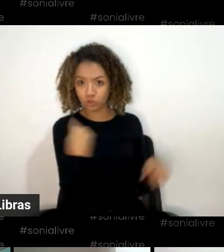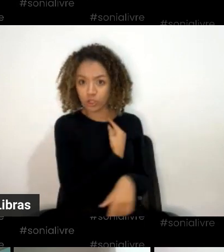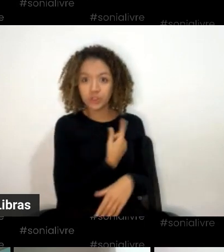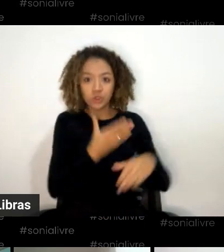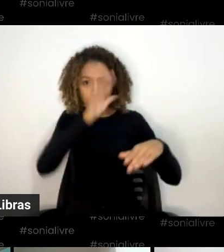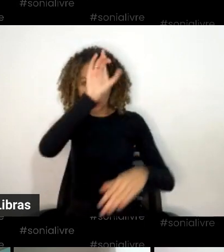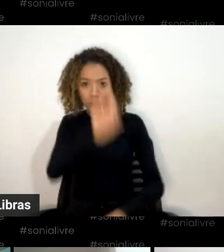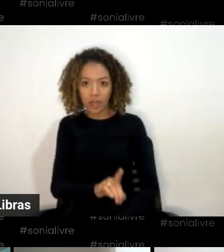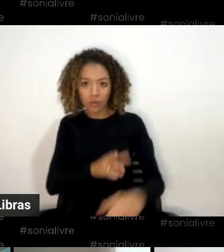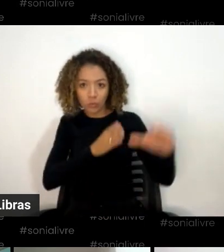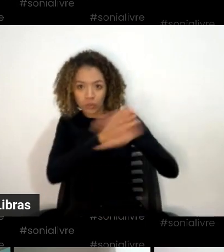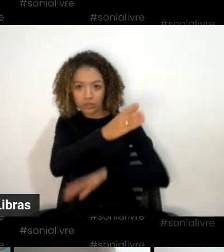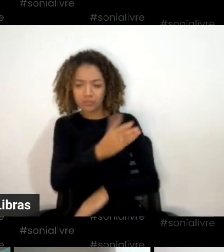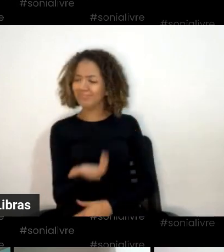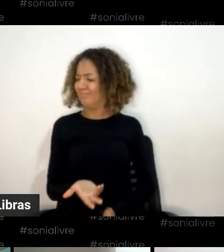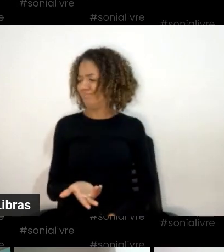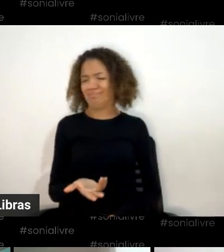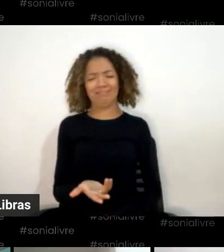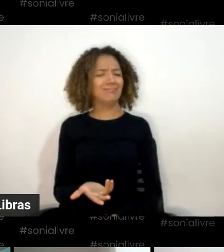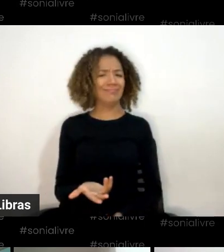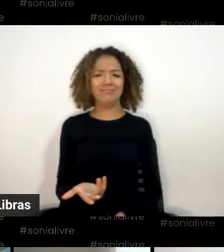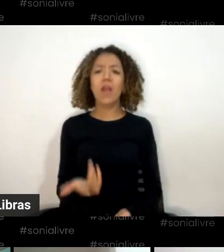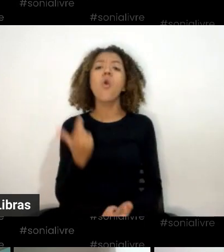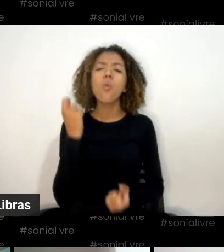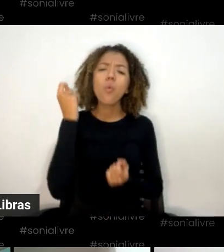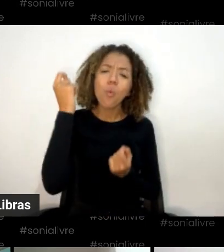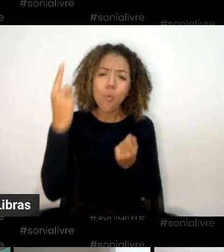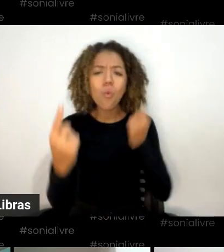que conseguem se destacar